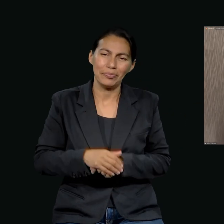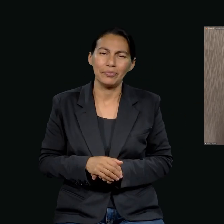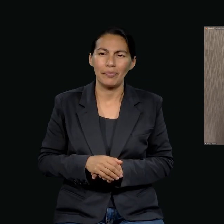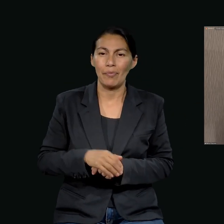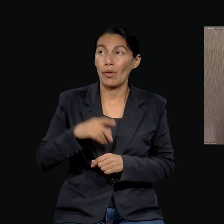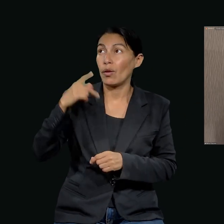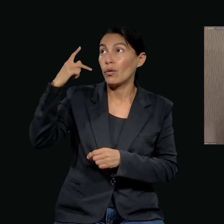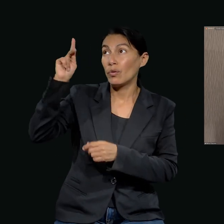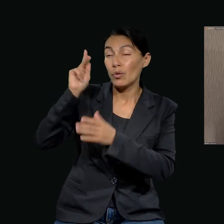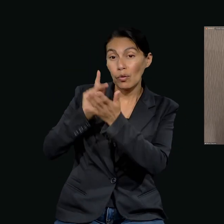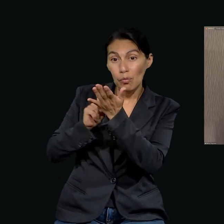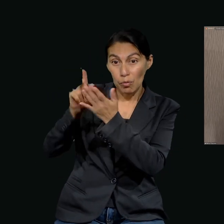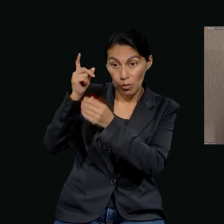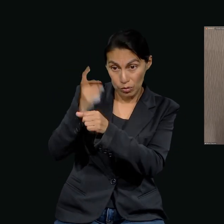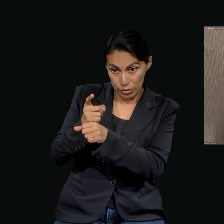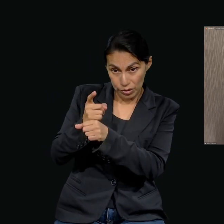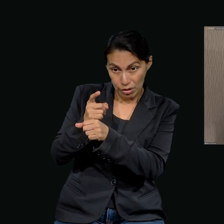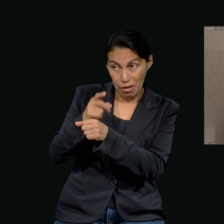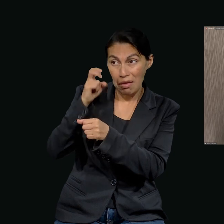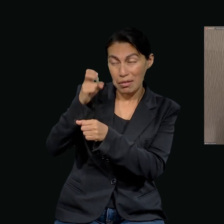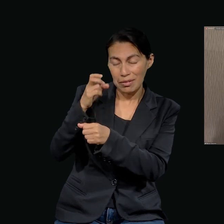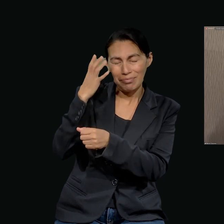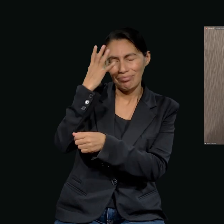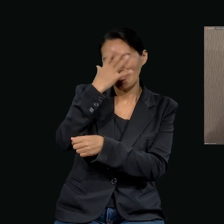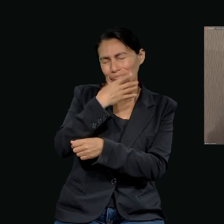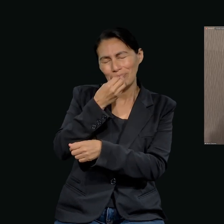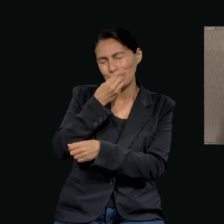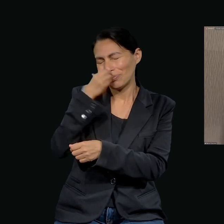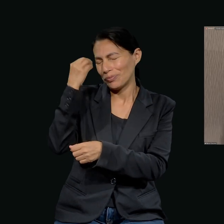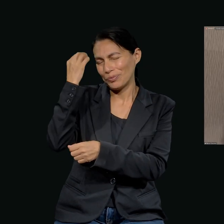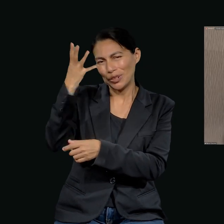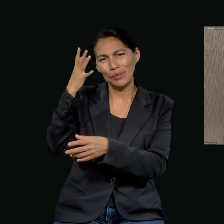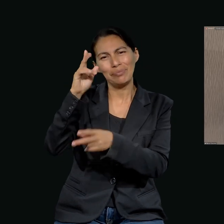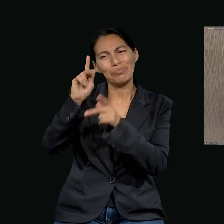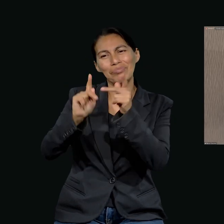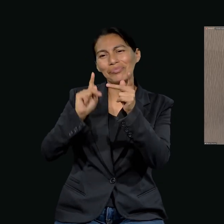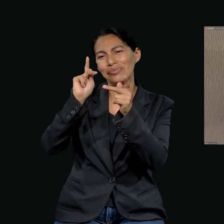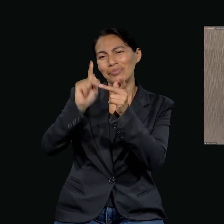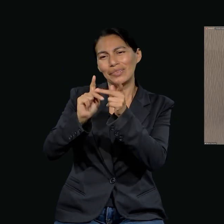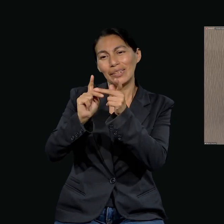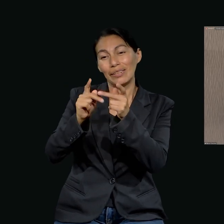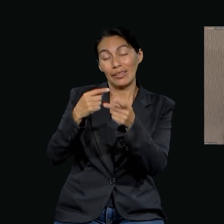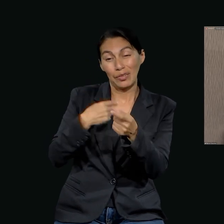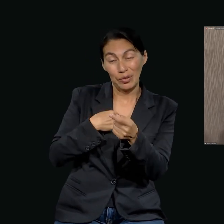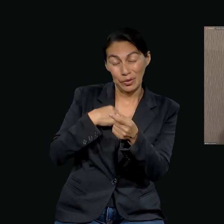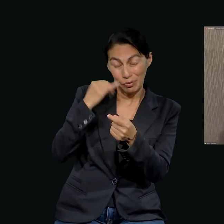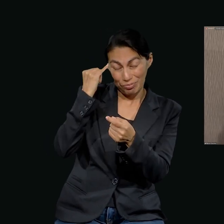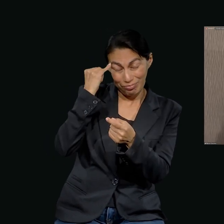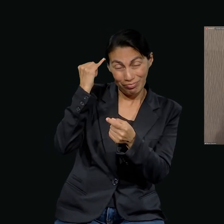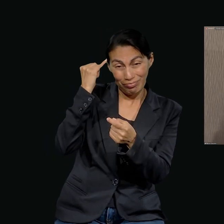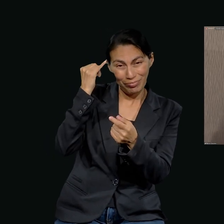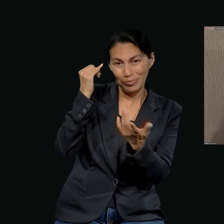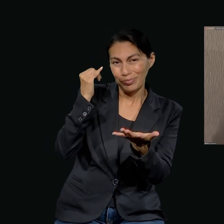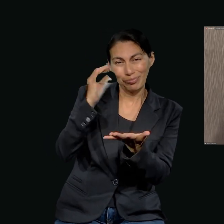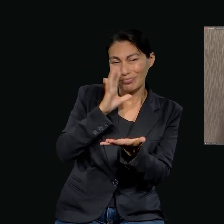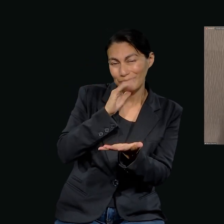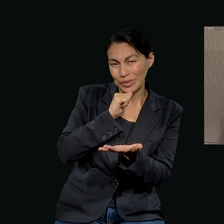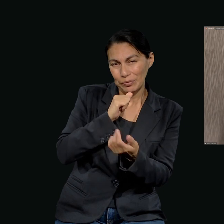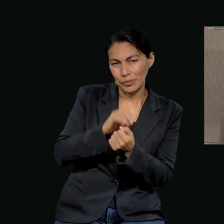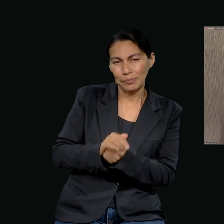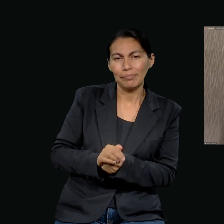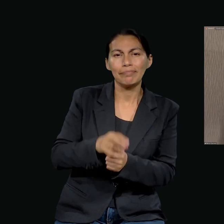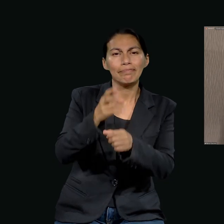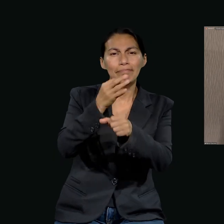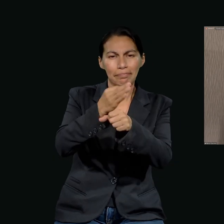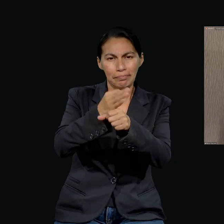podemos Pensar O imaginar Vamos a orar Les invitamos A inclinar el rostro Allí donde estés Inclina el rostro